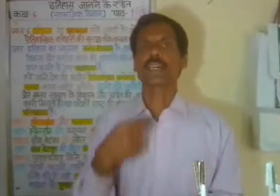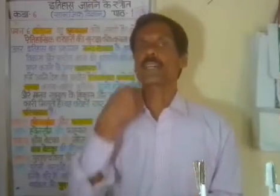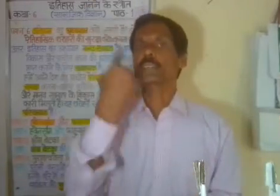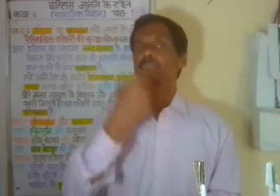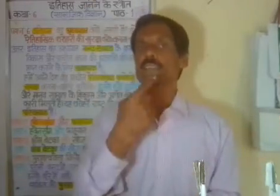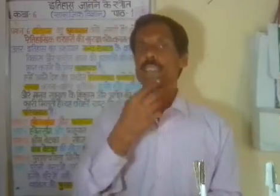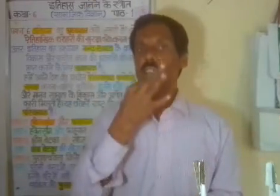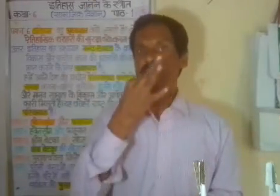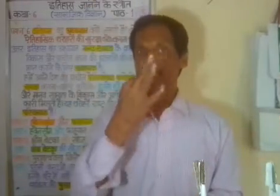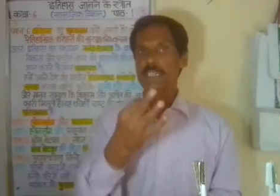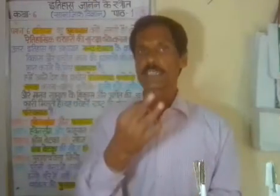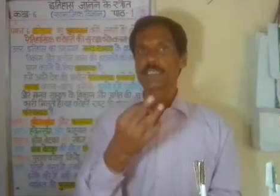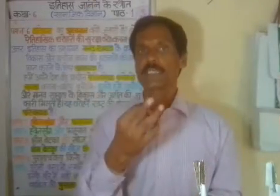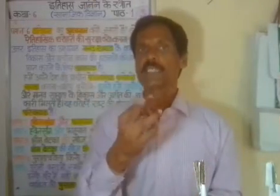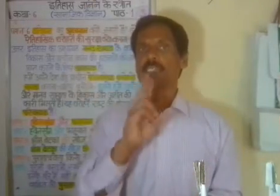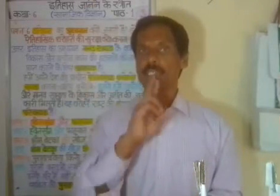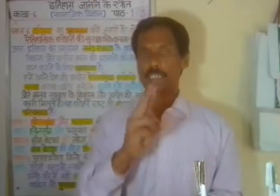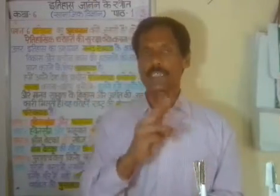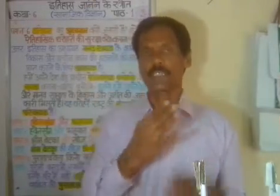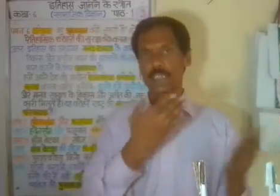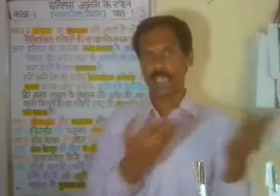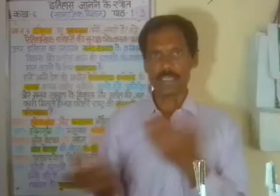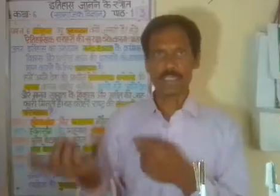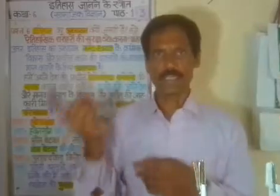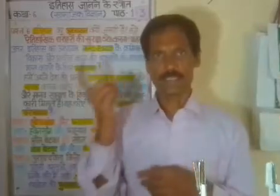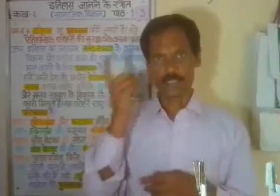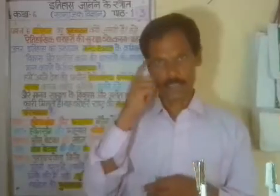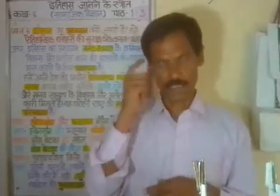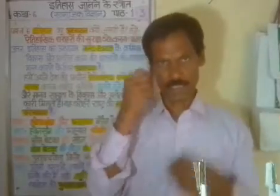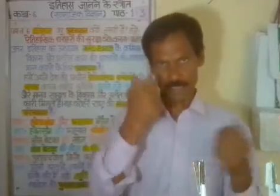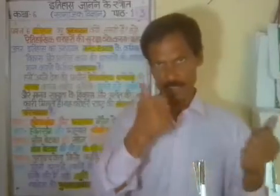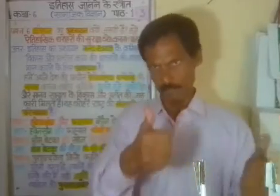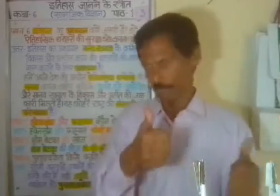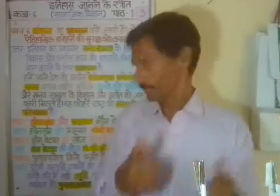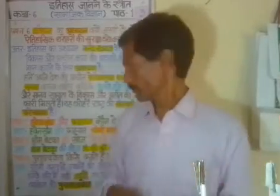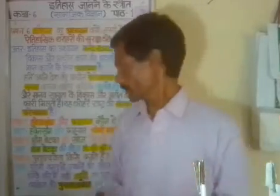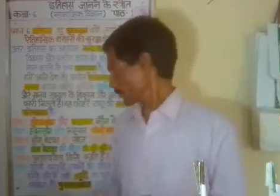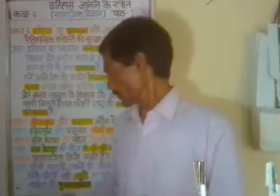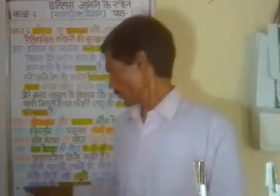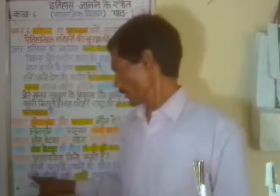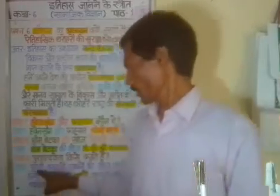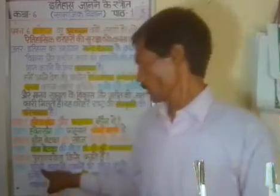वेत्ता किसे कहते हैं, आइए जानें।